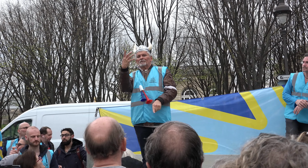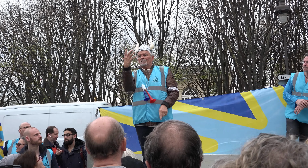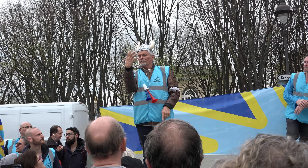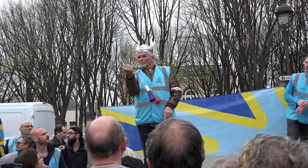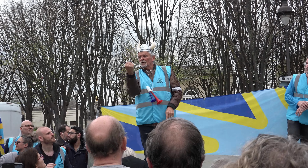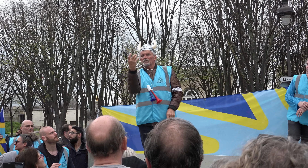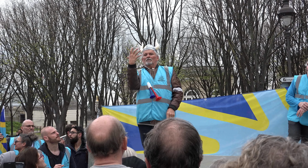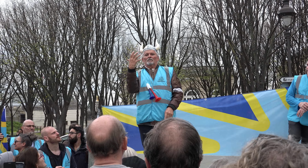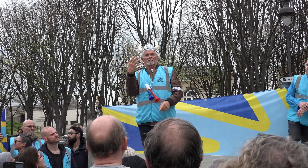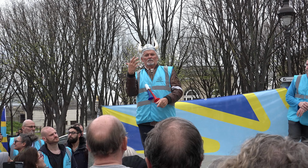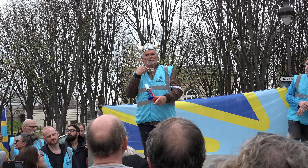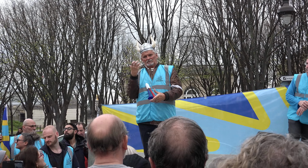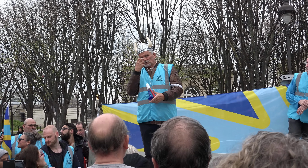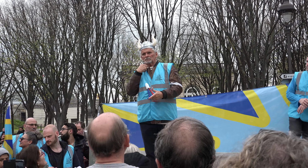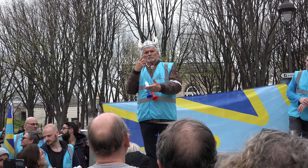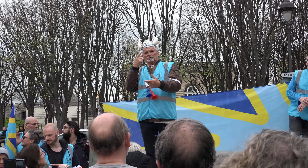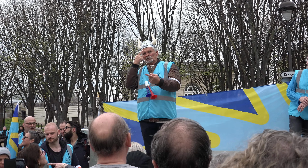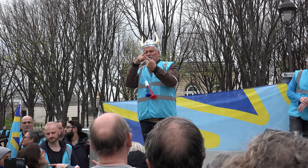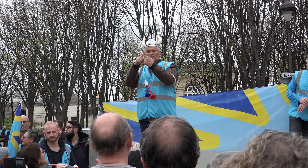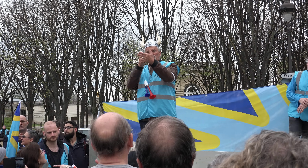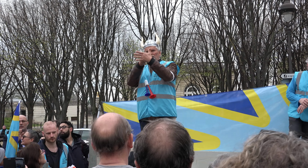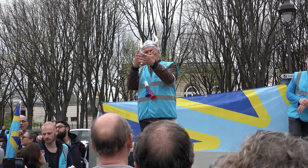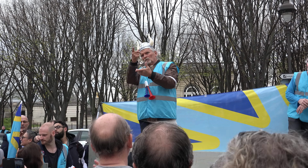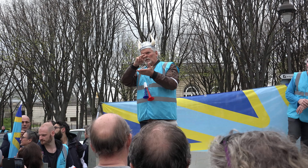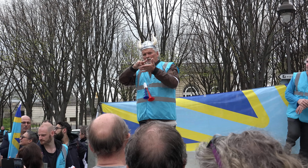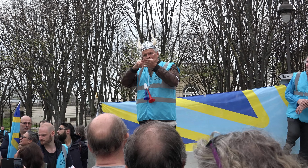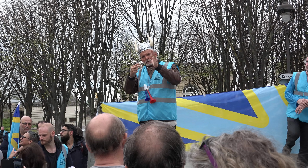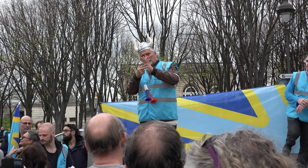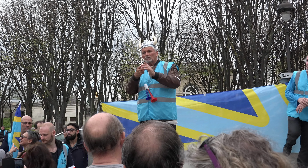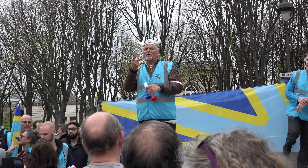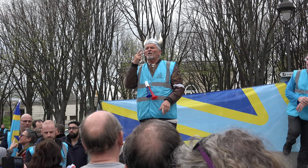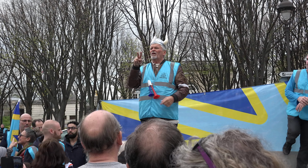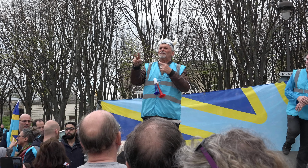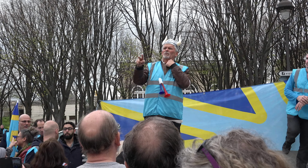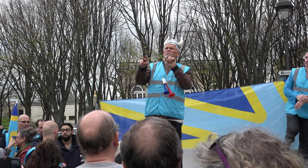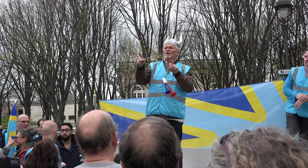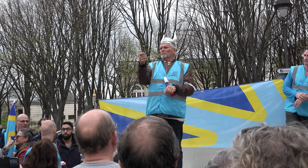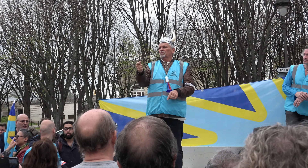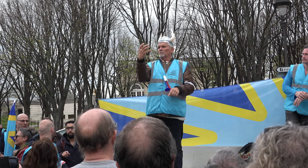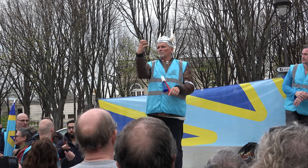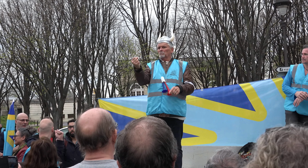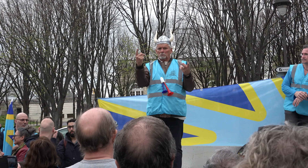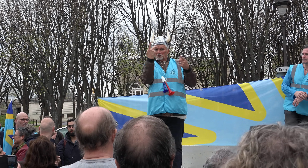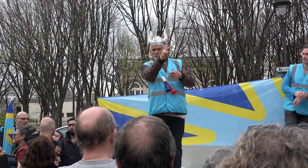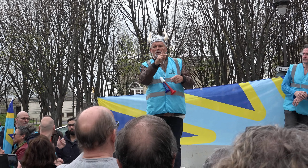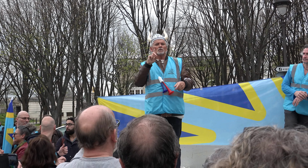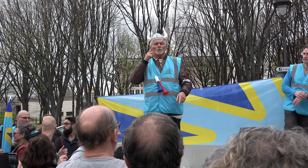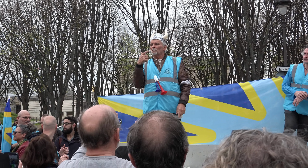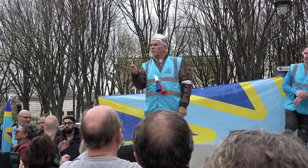qualité. Les interruptions d'image lorsque l'interprète apparaît et parfois disparaît à l'image, et on